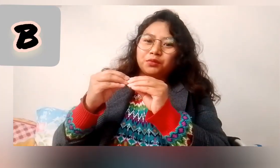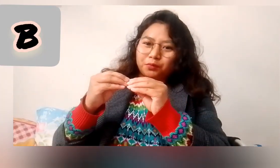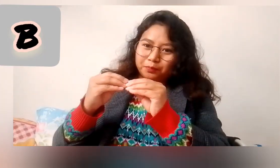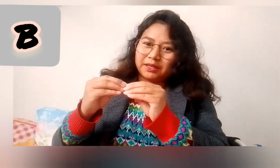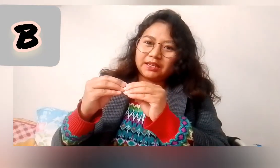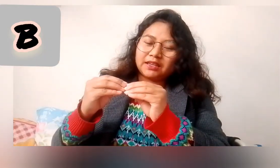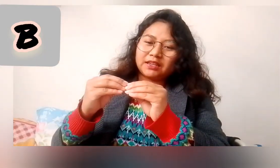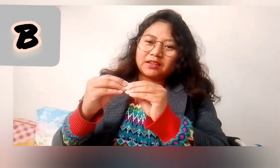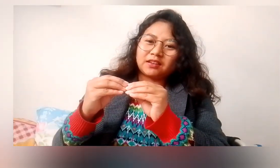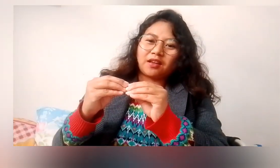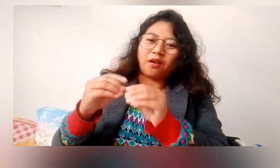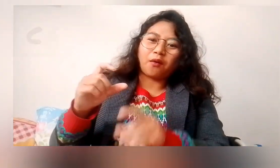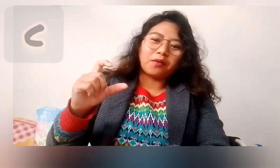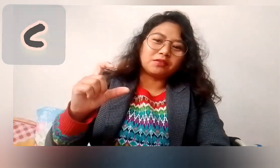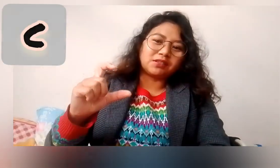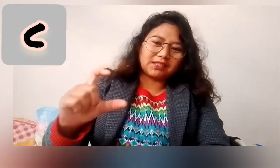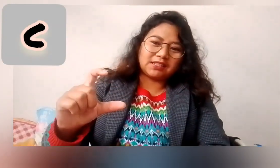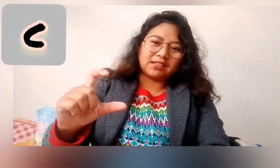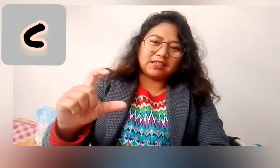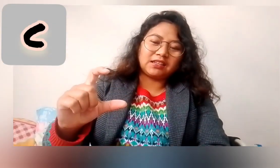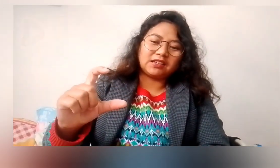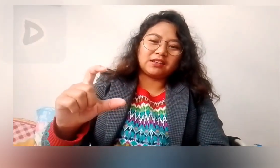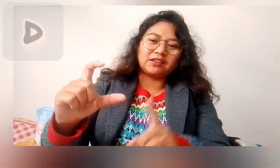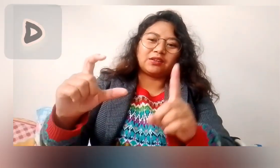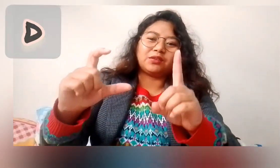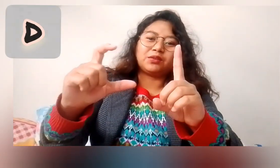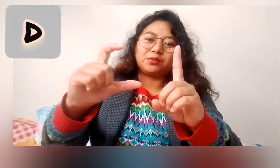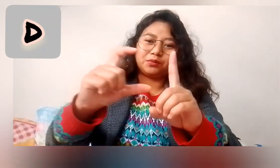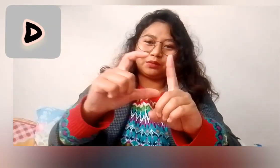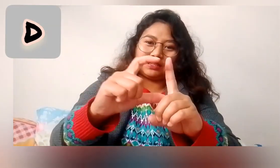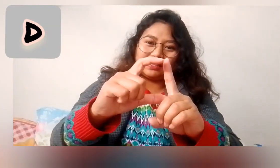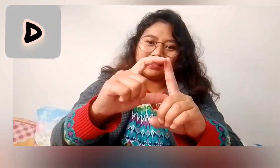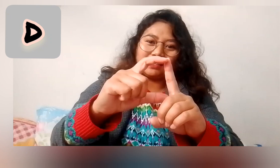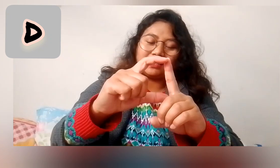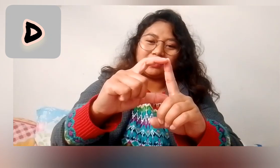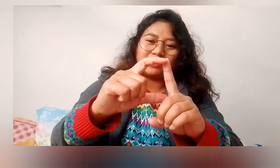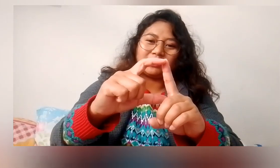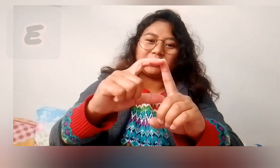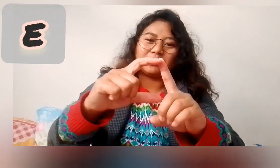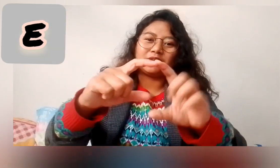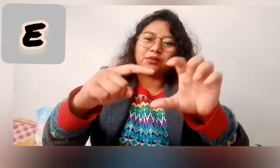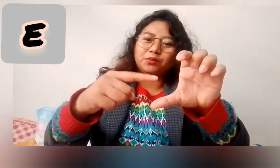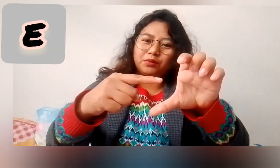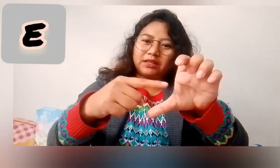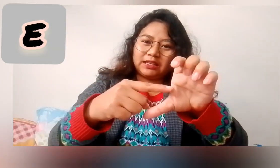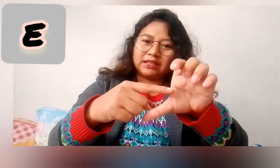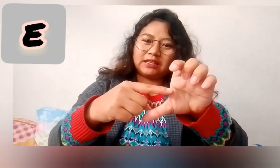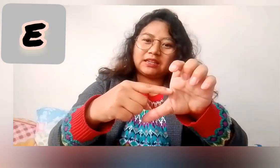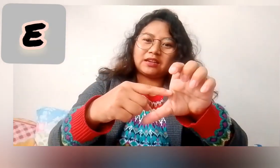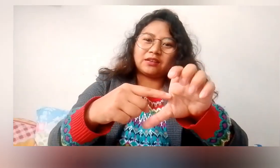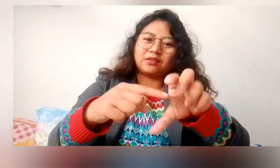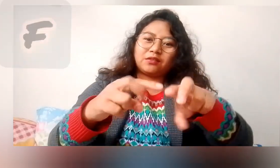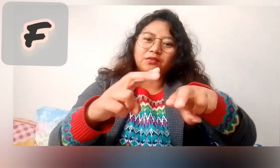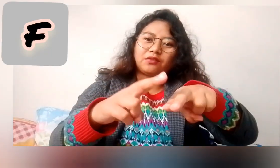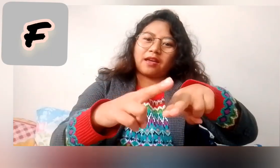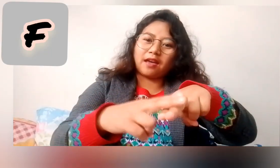B C D E